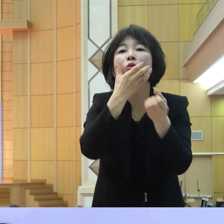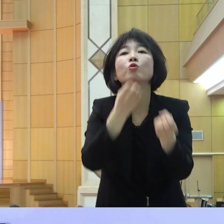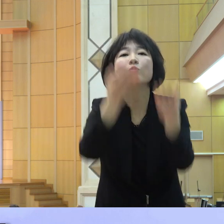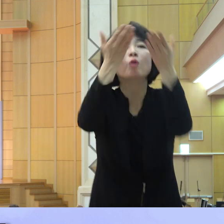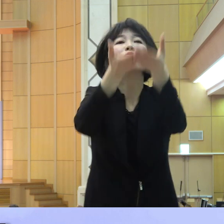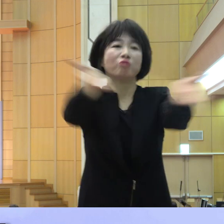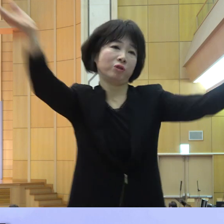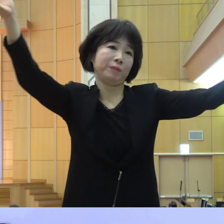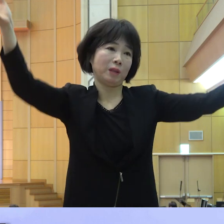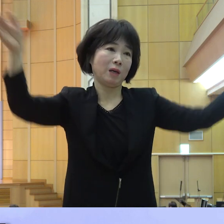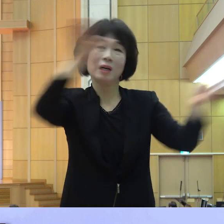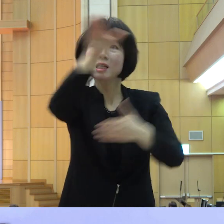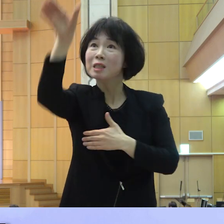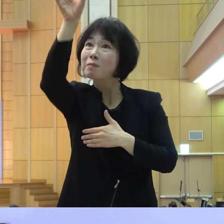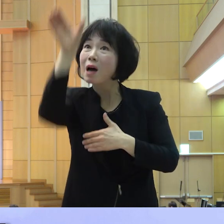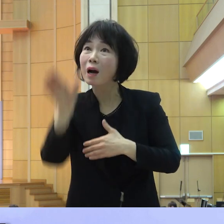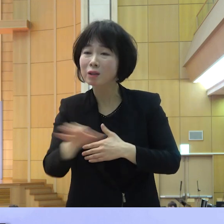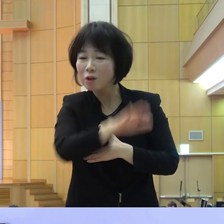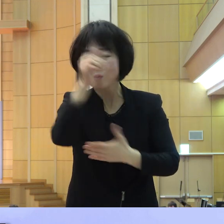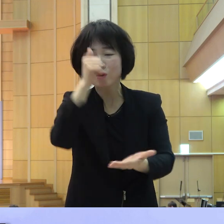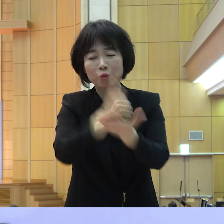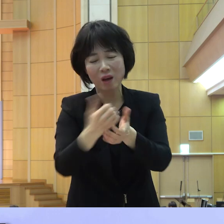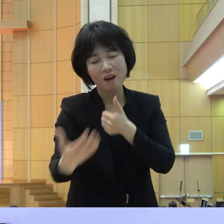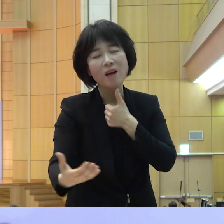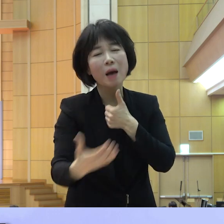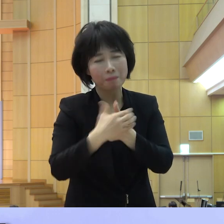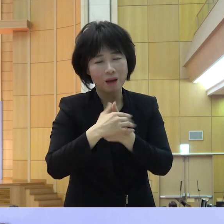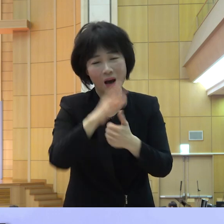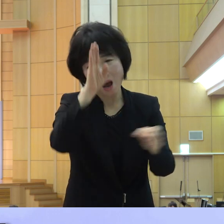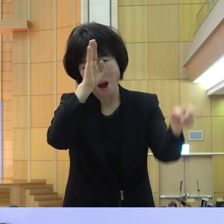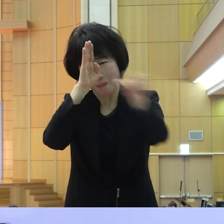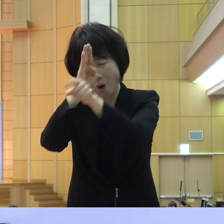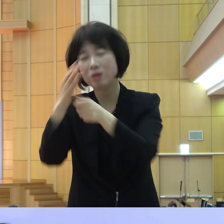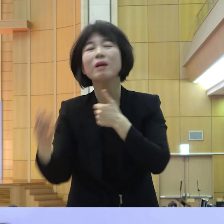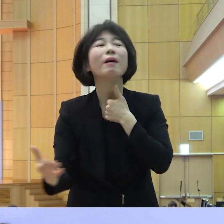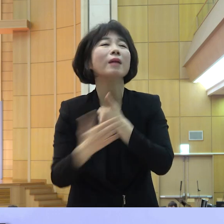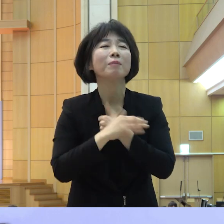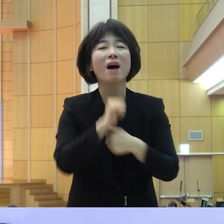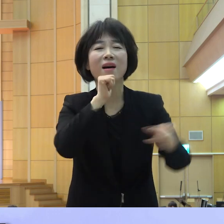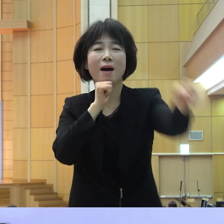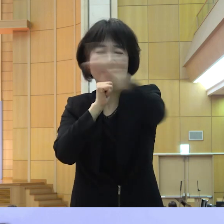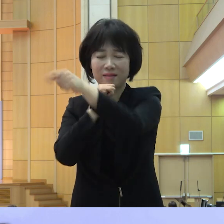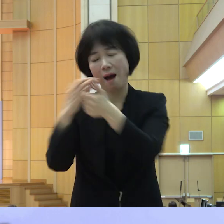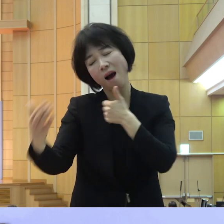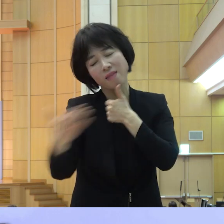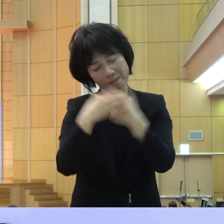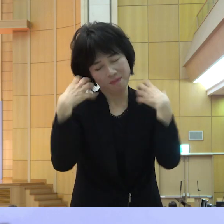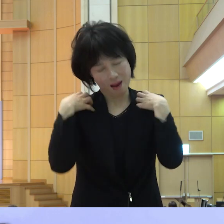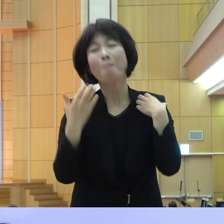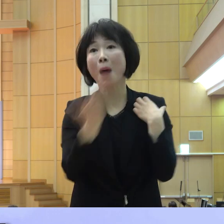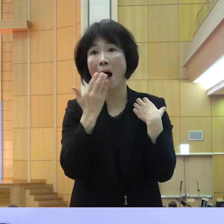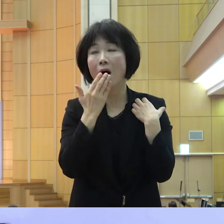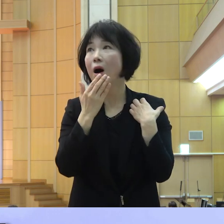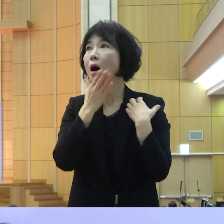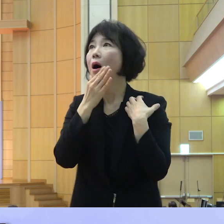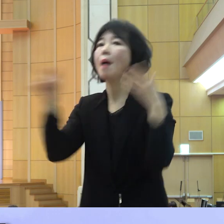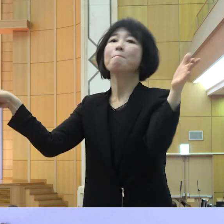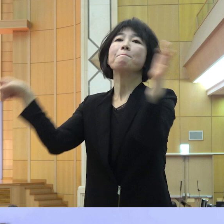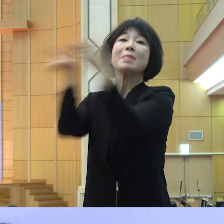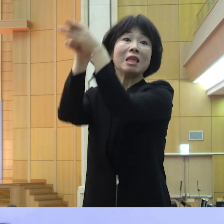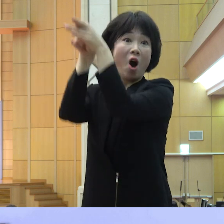주시는 것입니다. 십자가에서 이미 우리의 죄, 질병, 가난을 다 짊어지셨으니 이제 예수님이 십자가에 다 이루신 걸 믿는